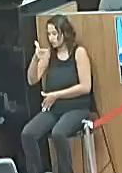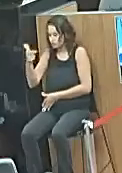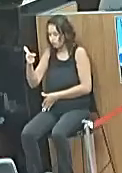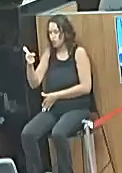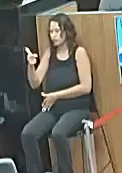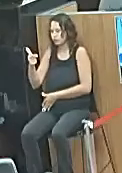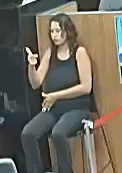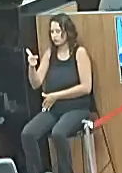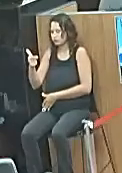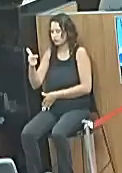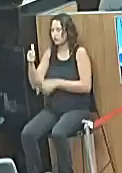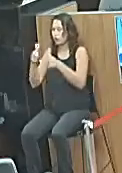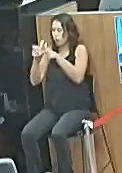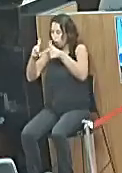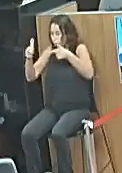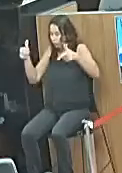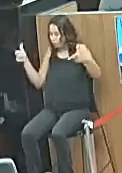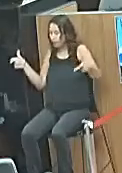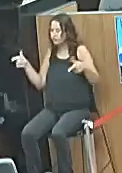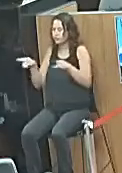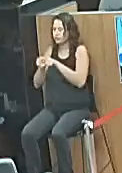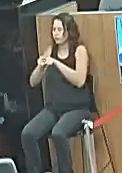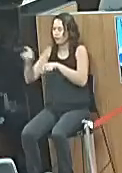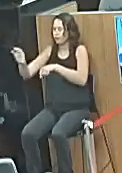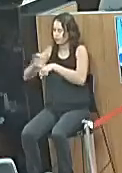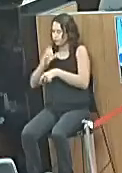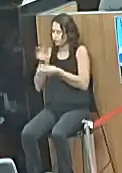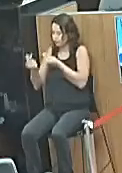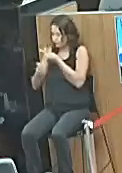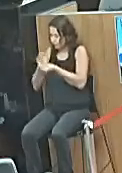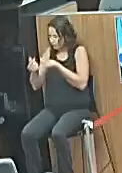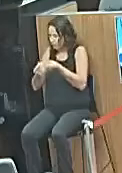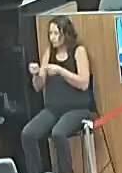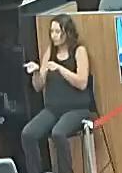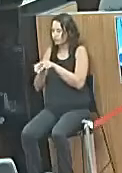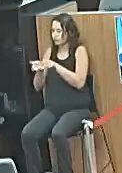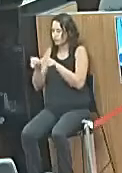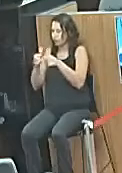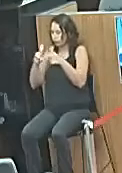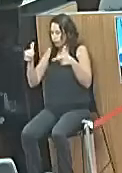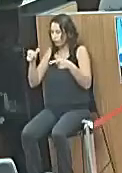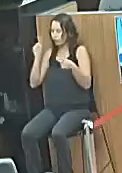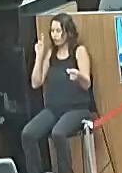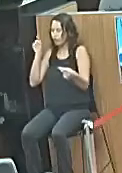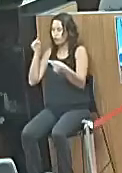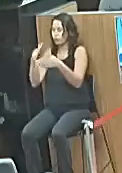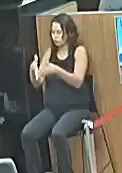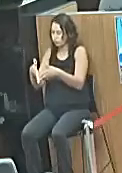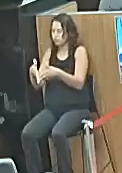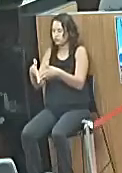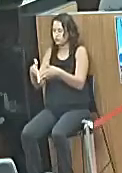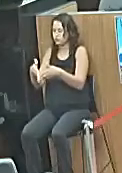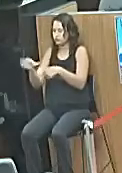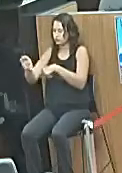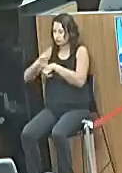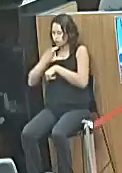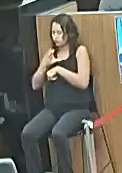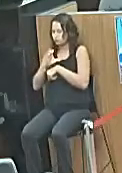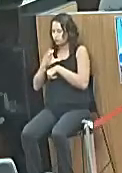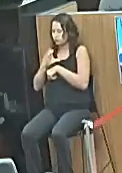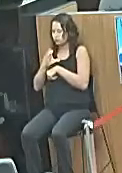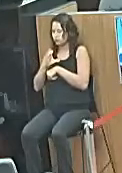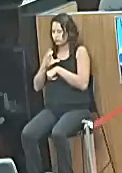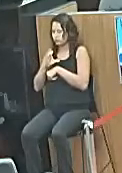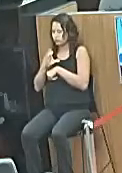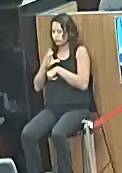correspondente a ampliação de meta financeira e alterar a finalidade com vistas a incorporar os repasses recursos